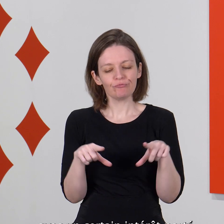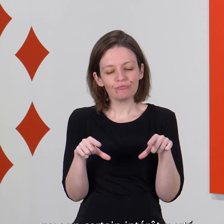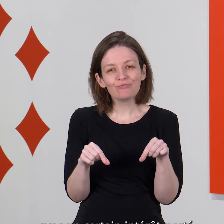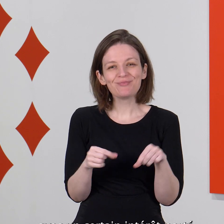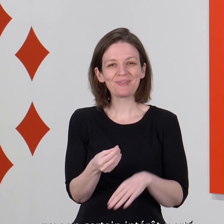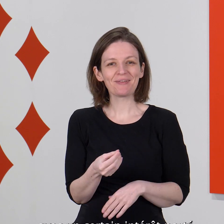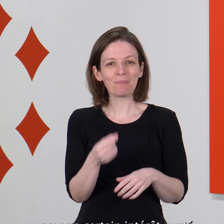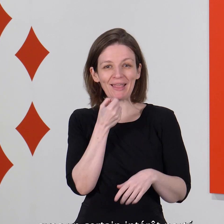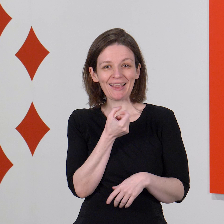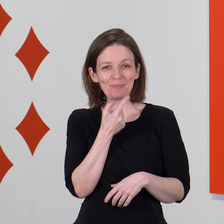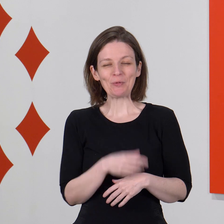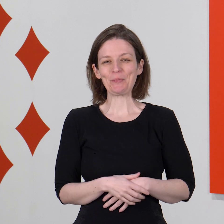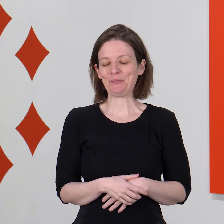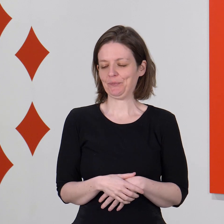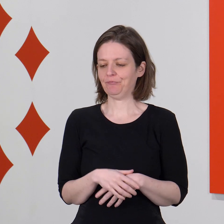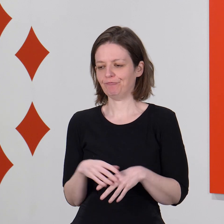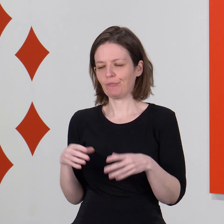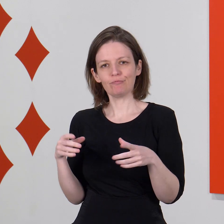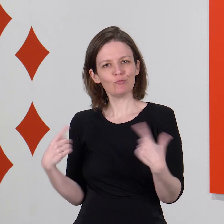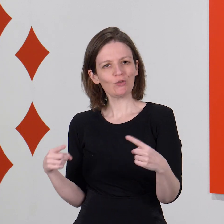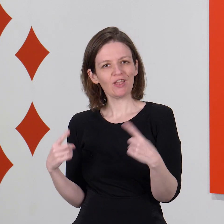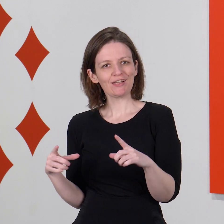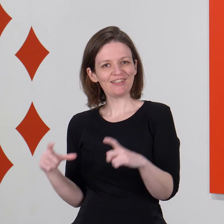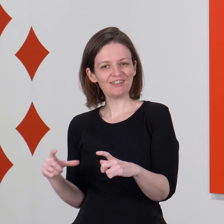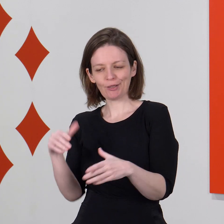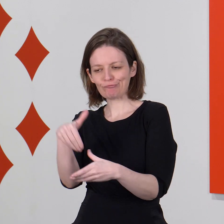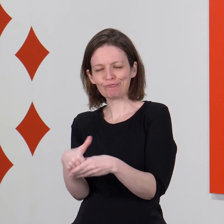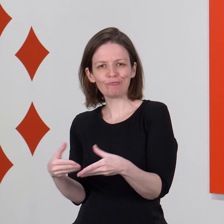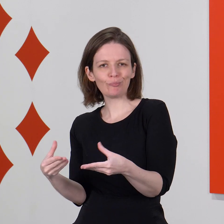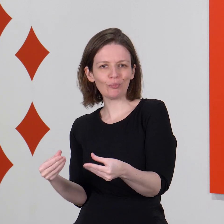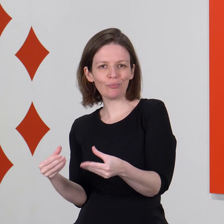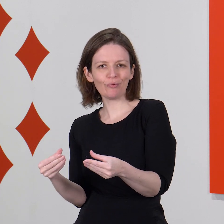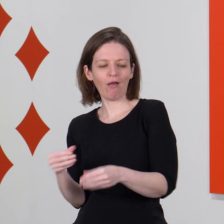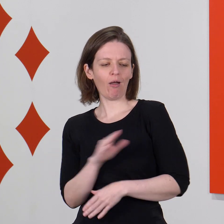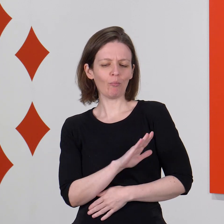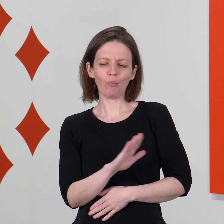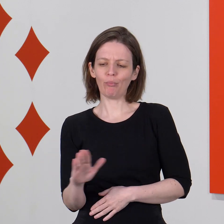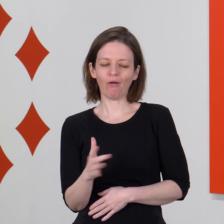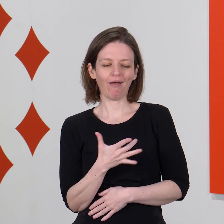packaging alimentaire, pharmaceutique ou aux pochettes de disques.